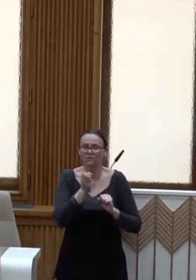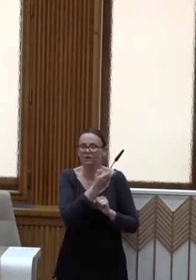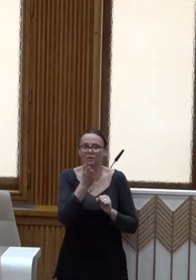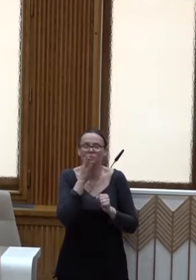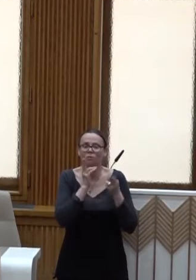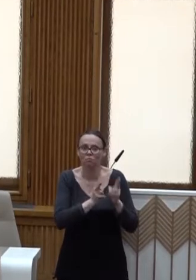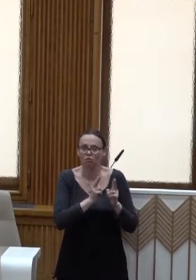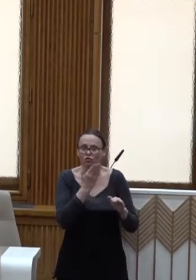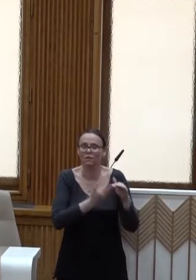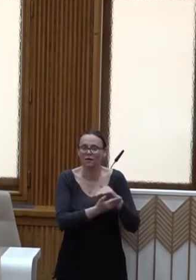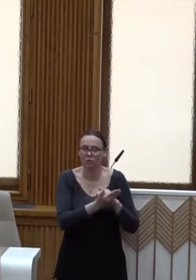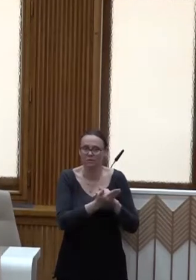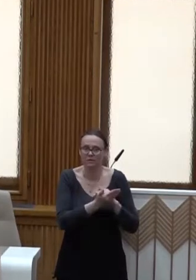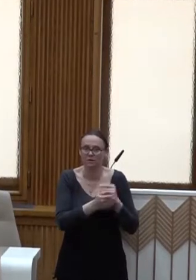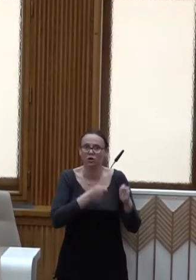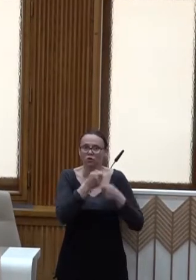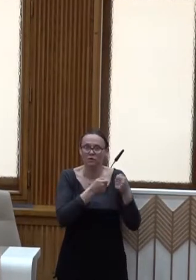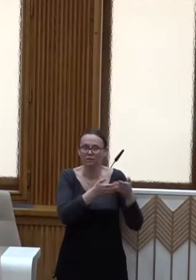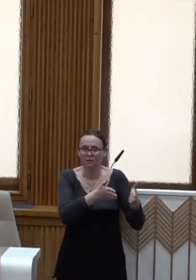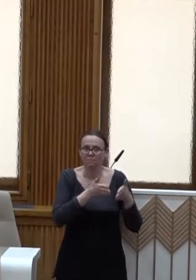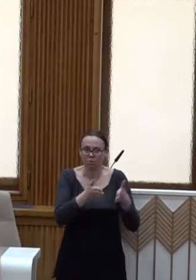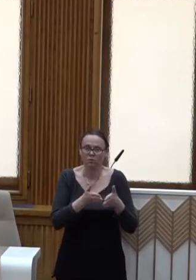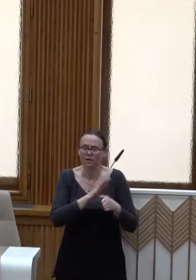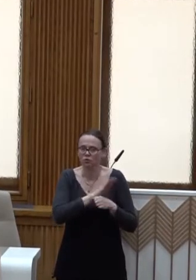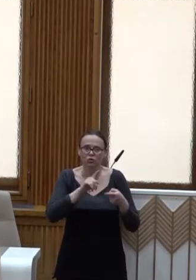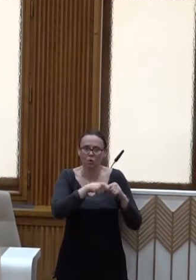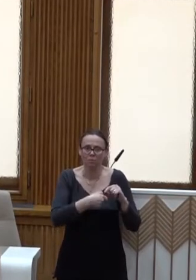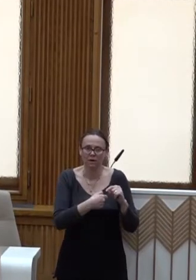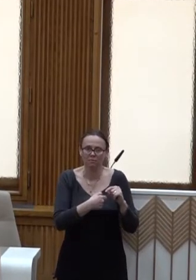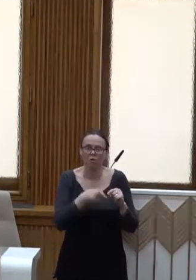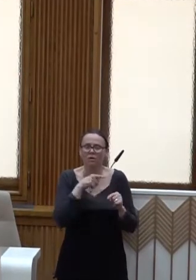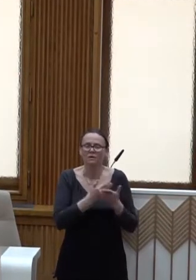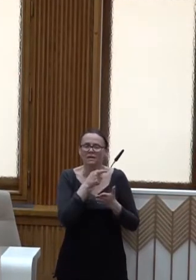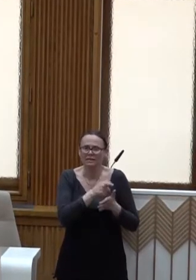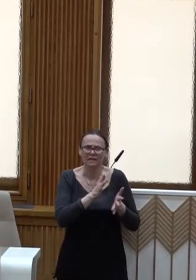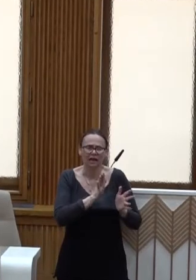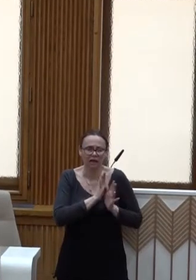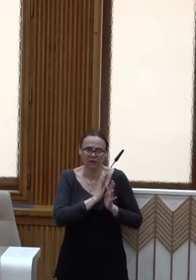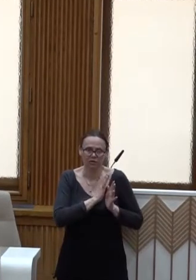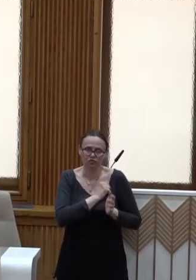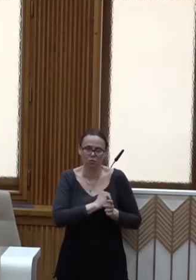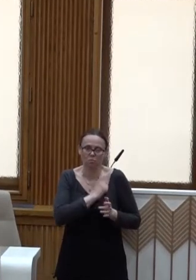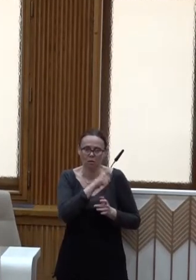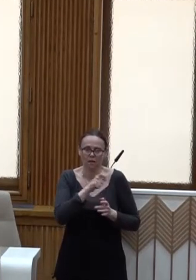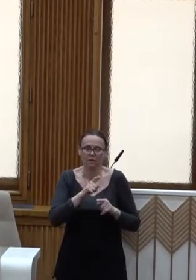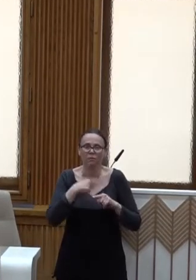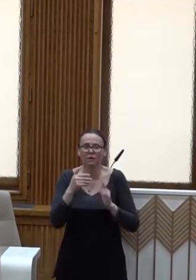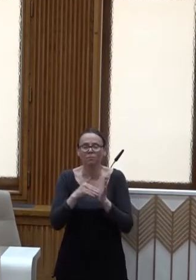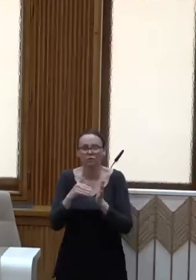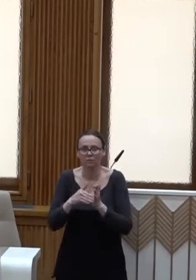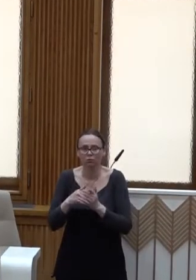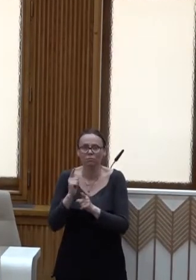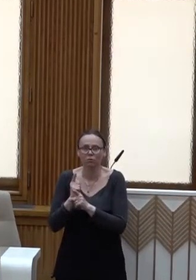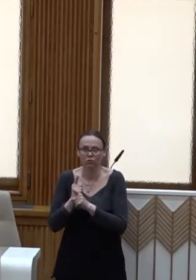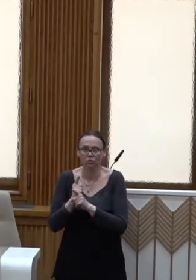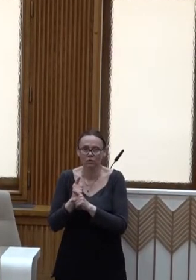možno nadomestiti dodatne postelje za vso opremo za kritično bolne. In potem potrebujemo tudi